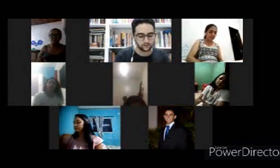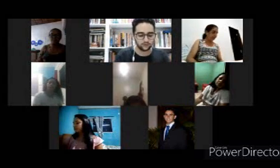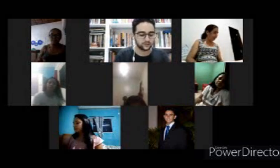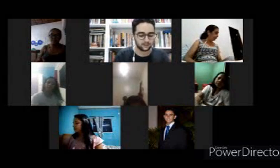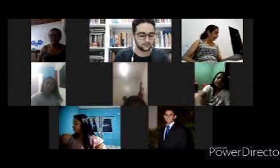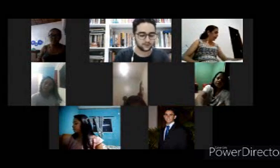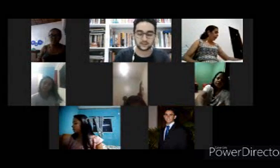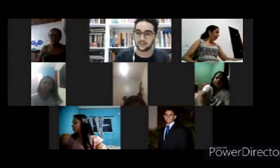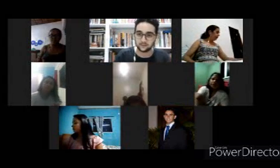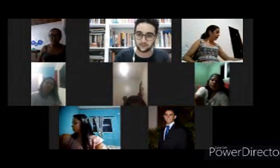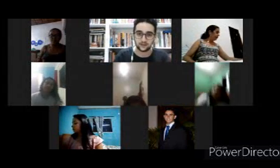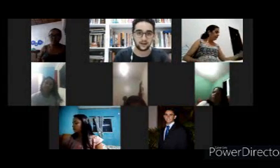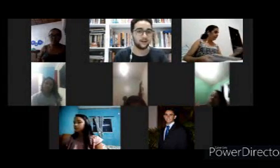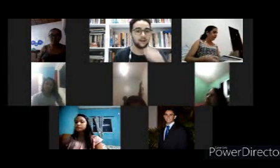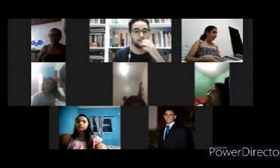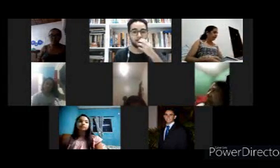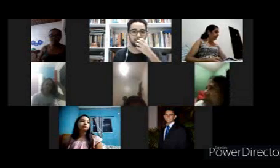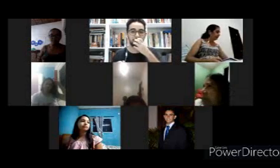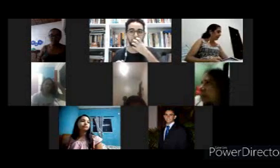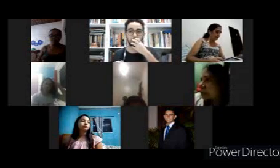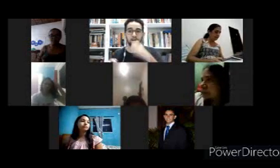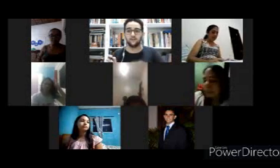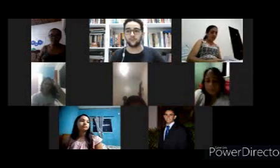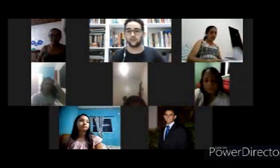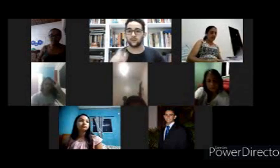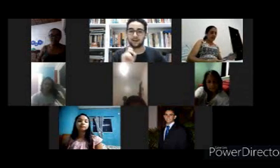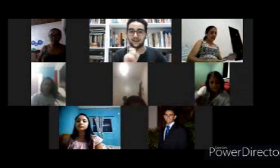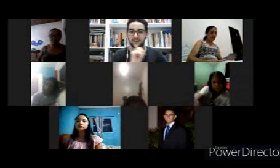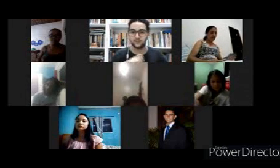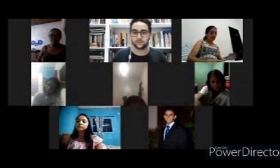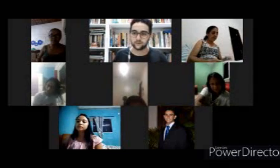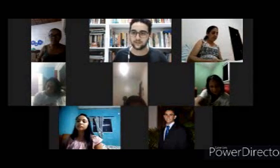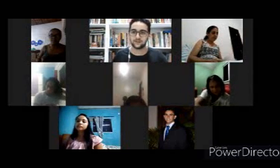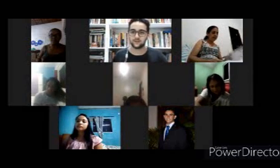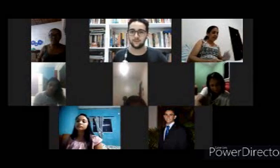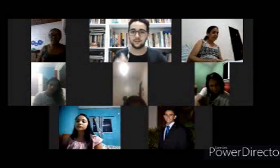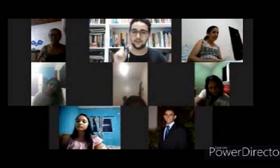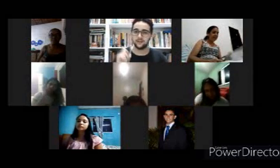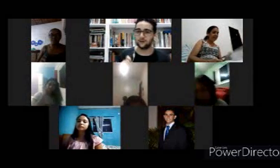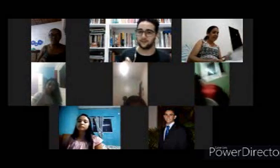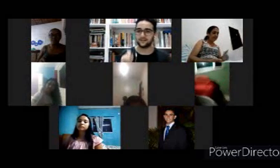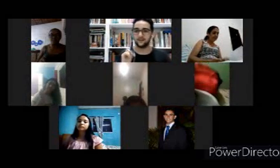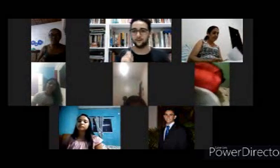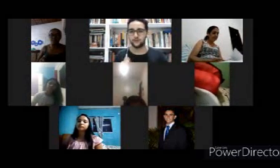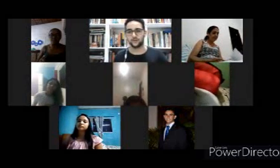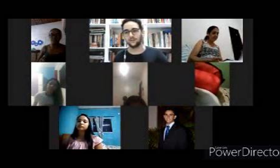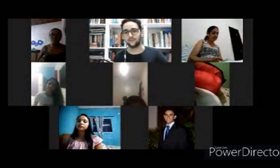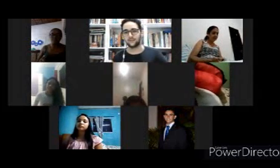os de sábado já sabem o que é, mas que vão ter um acréscimo para vocês que eu sabia que iriam aparecer hoje, vai ter